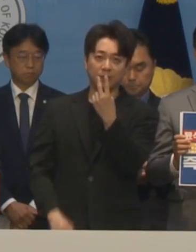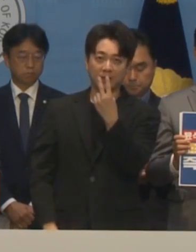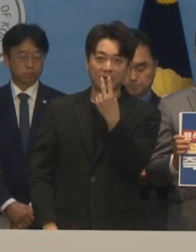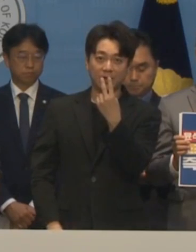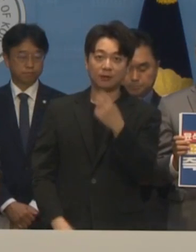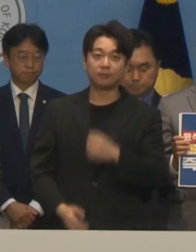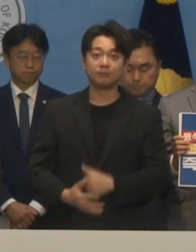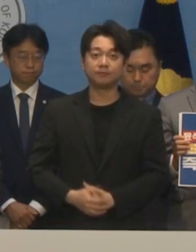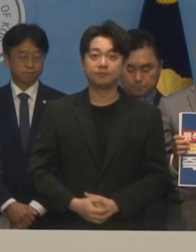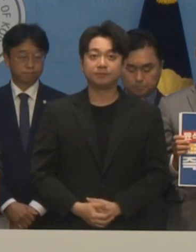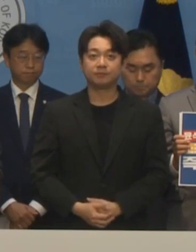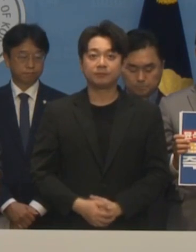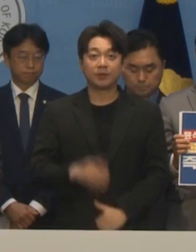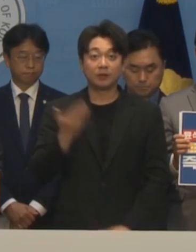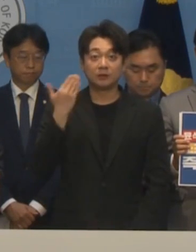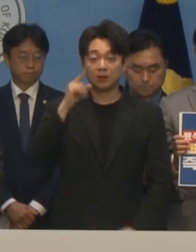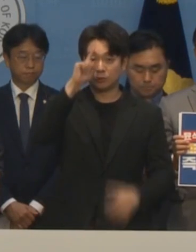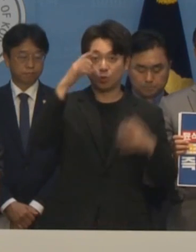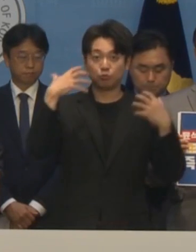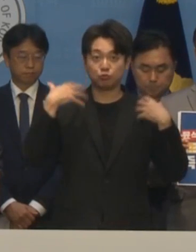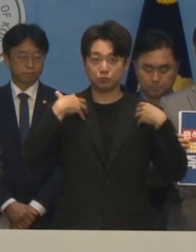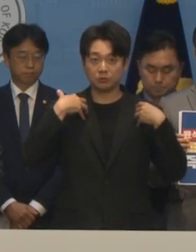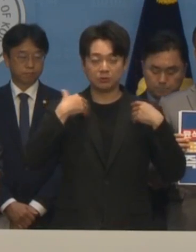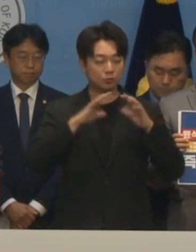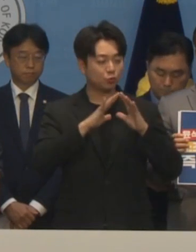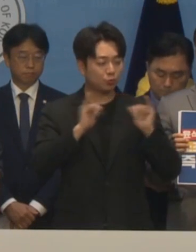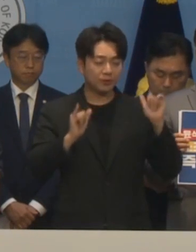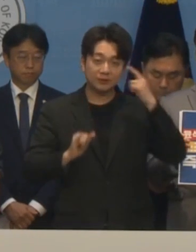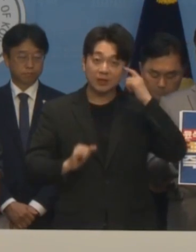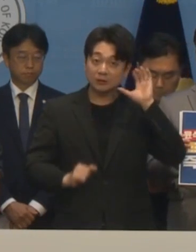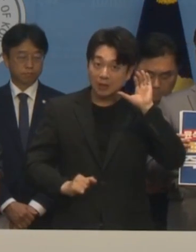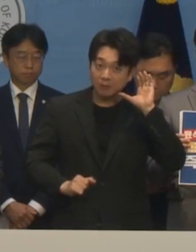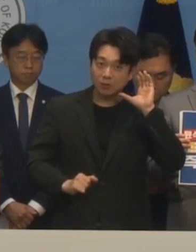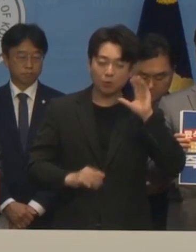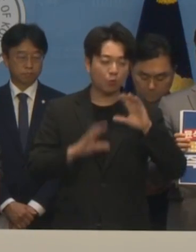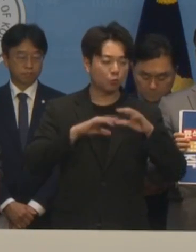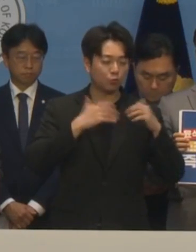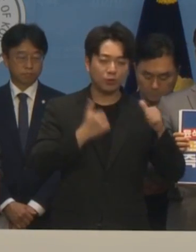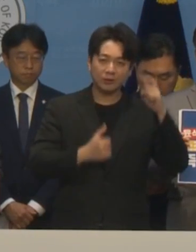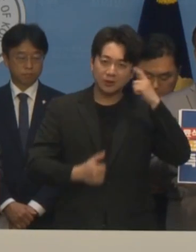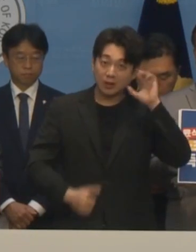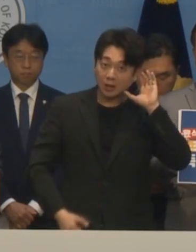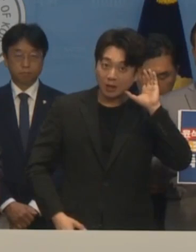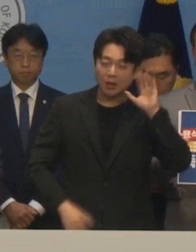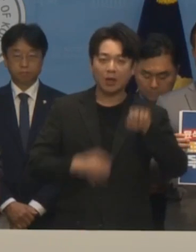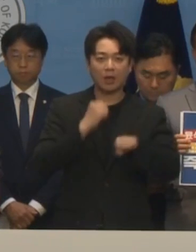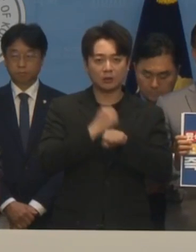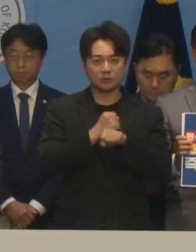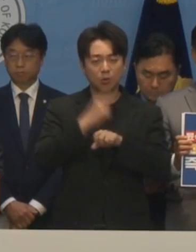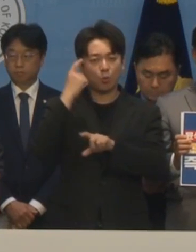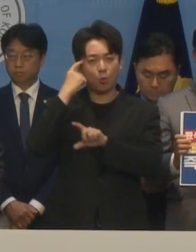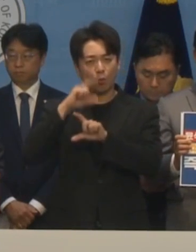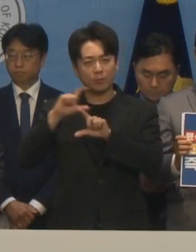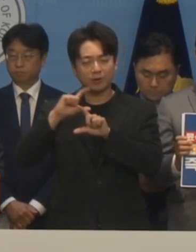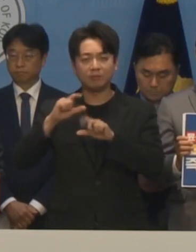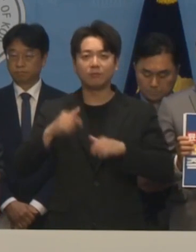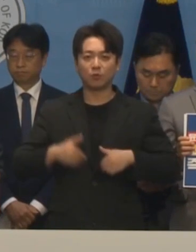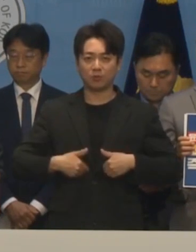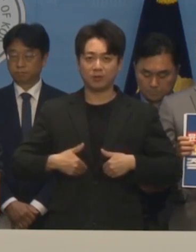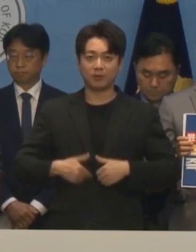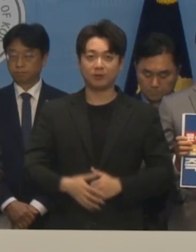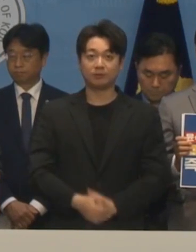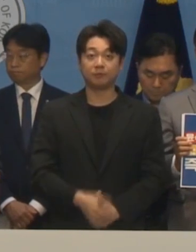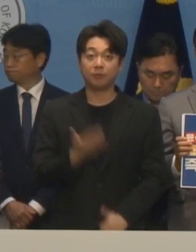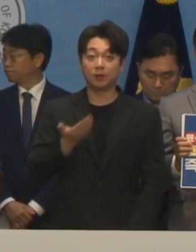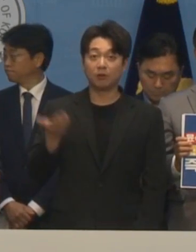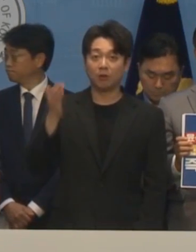정부와 대통령은 국회를 통한 국민의 뜻을 살피고 신중하고 진지하게 법안을 검토해야 합니다.